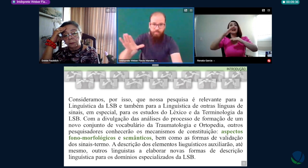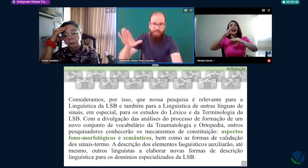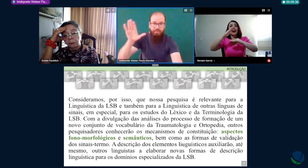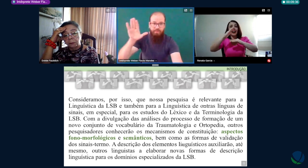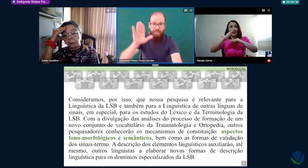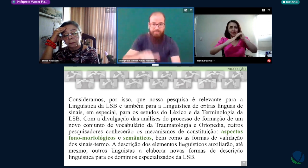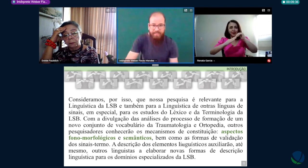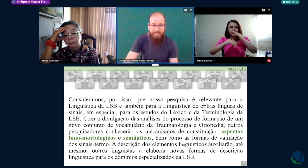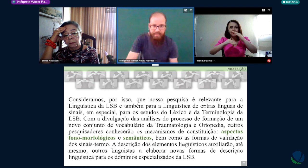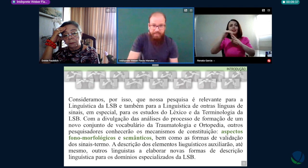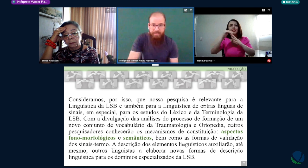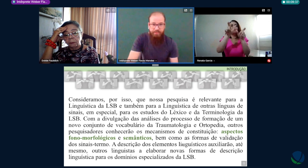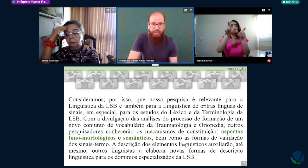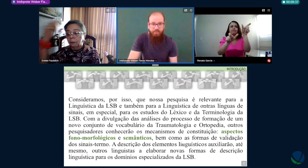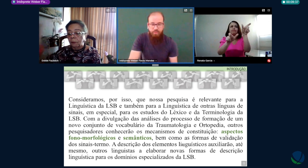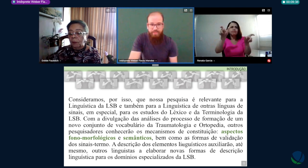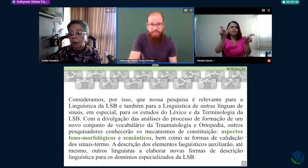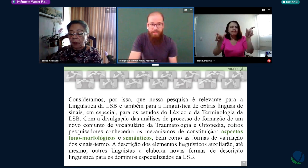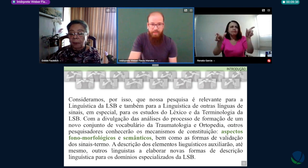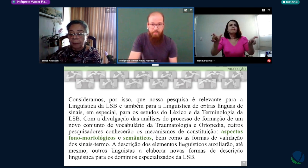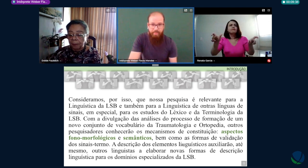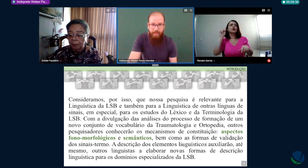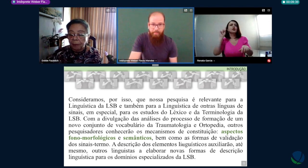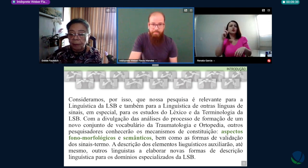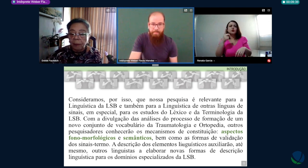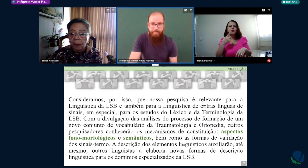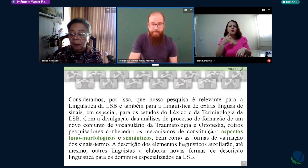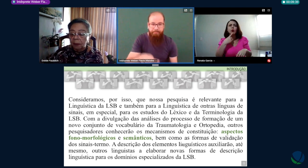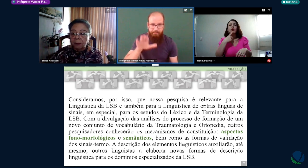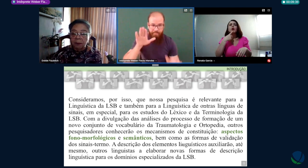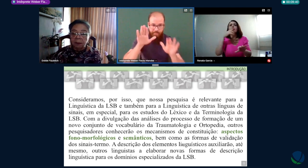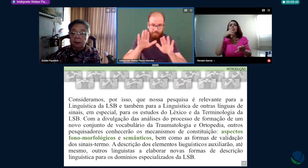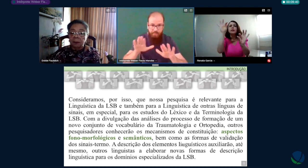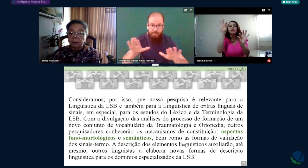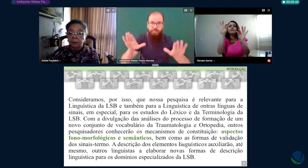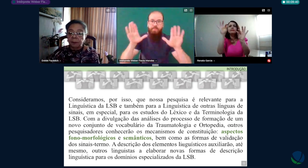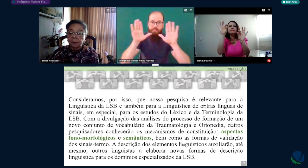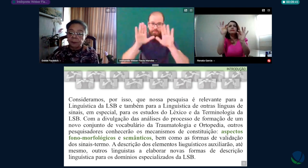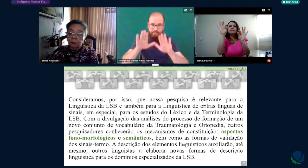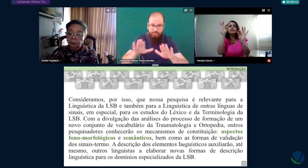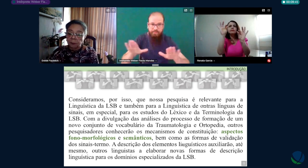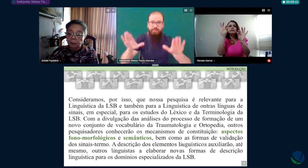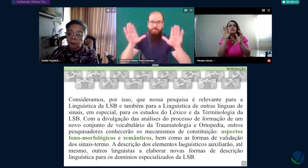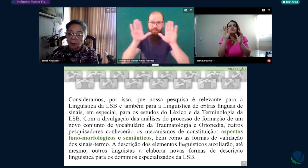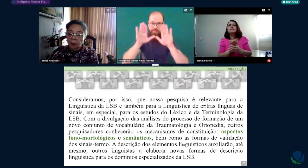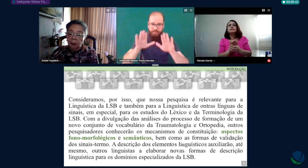Ela está preocupada com o tempo, está acelerando, e aí eu não consigo acompanhar.